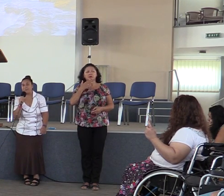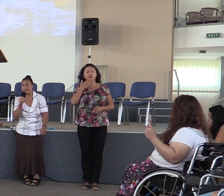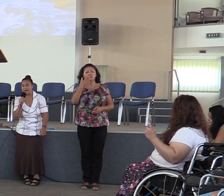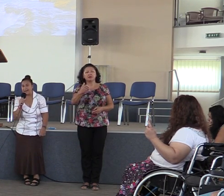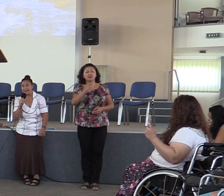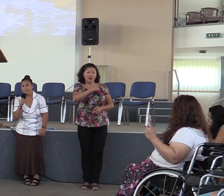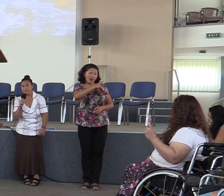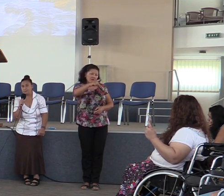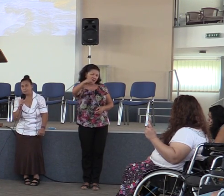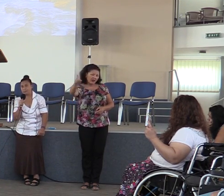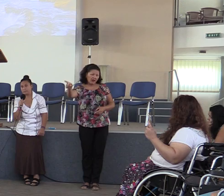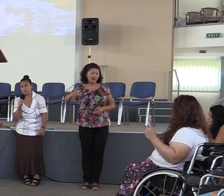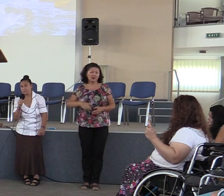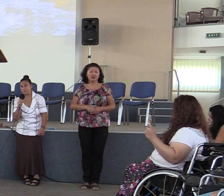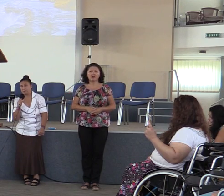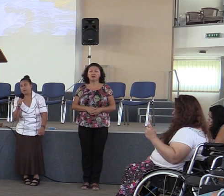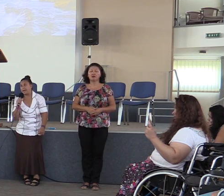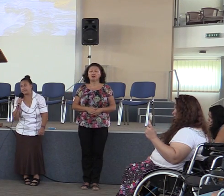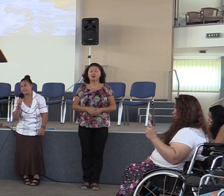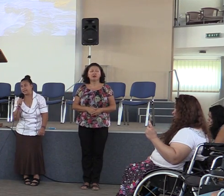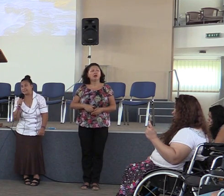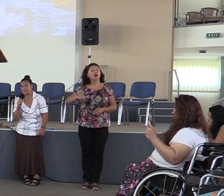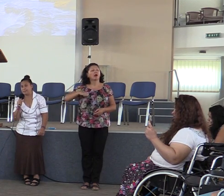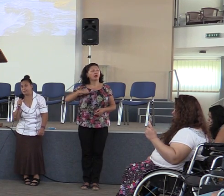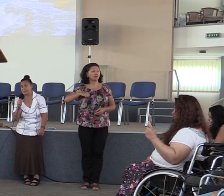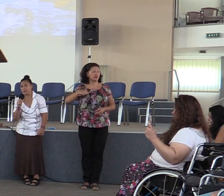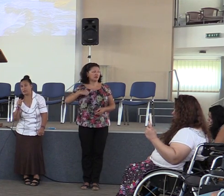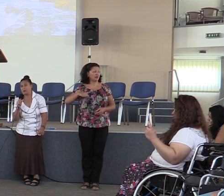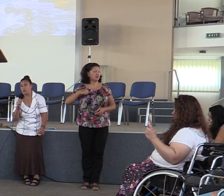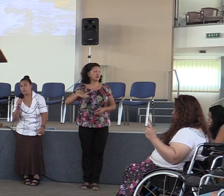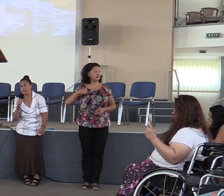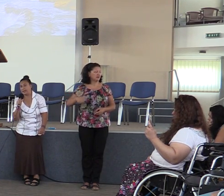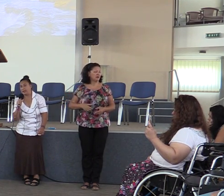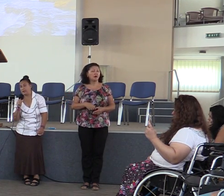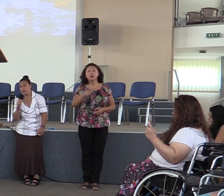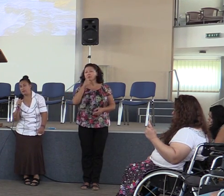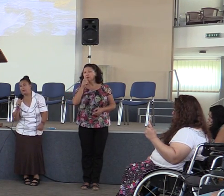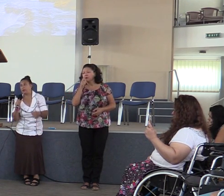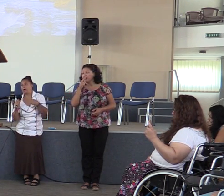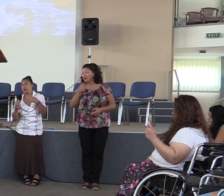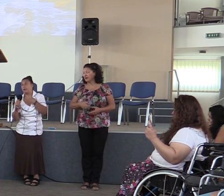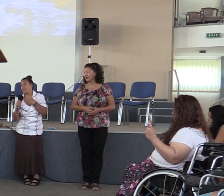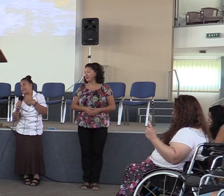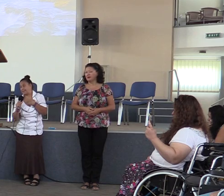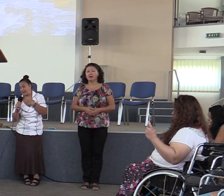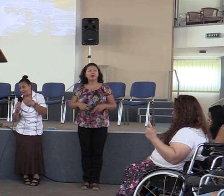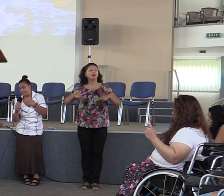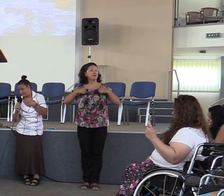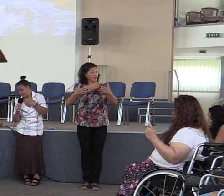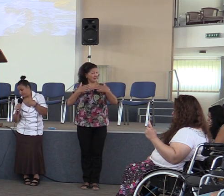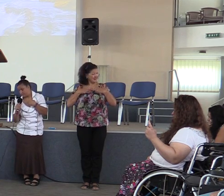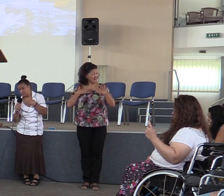Vă mulțumesc la fiecare că existați. Unde? În viața